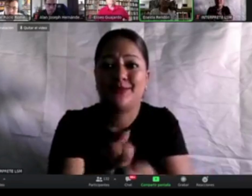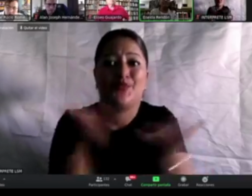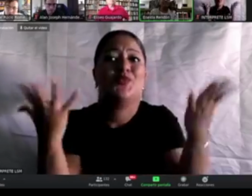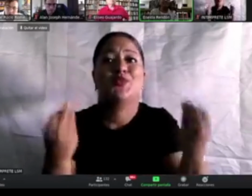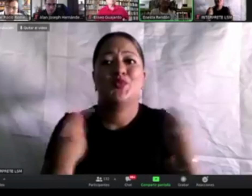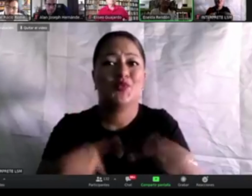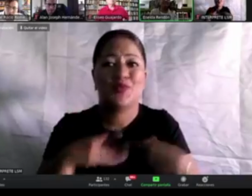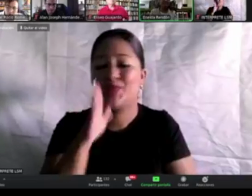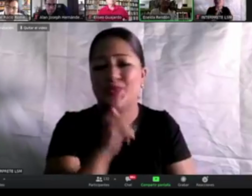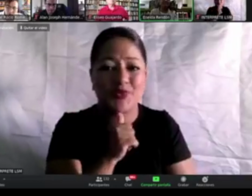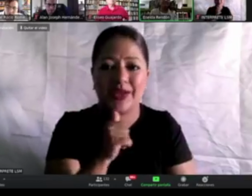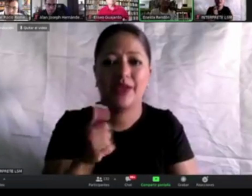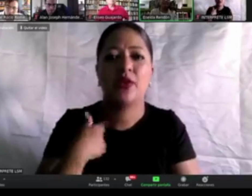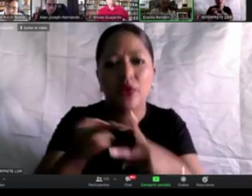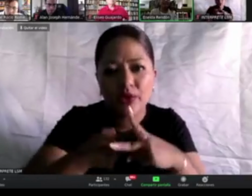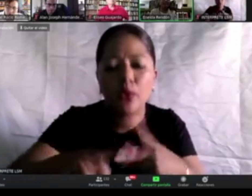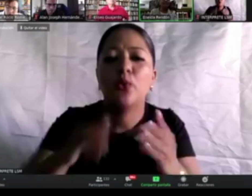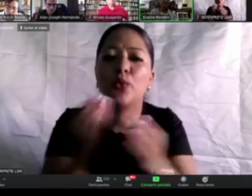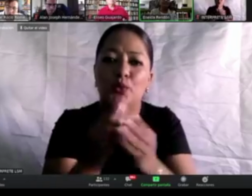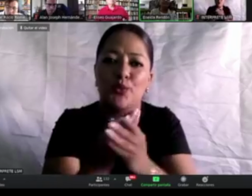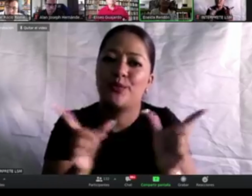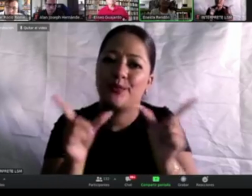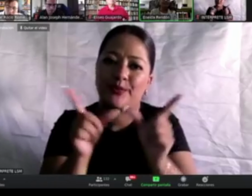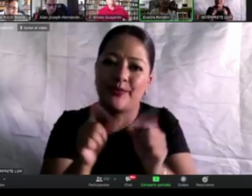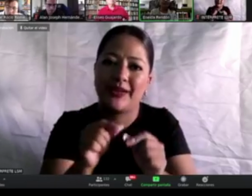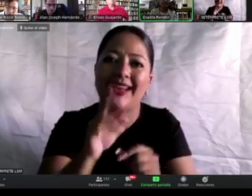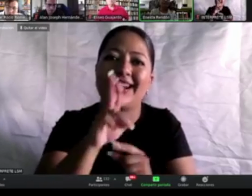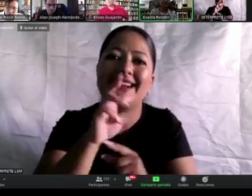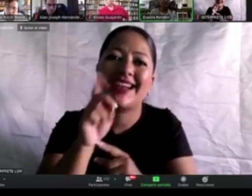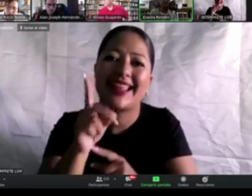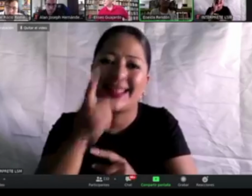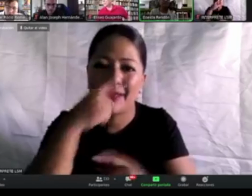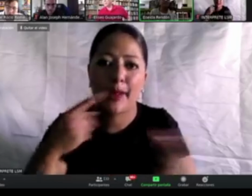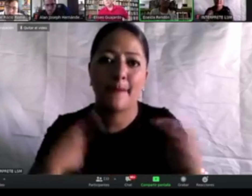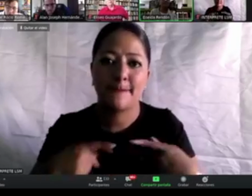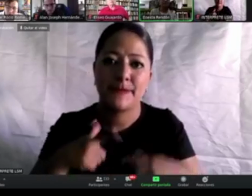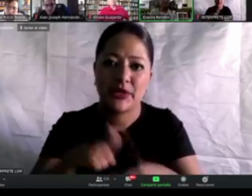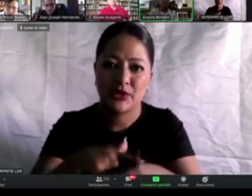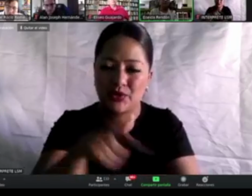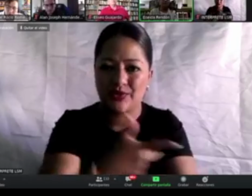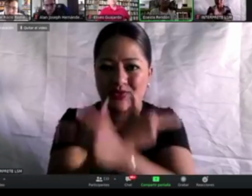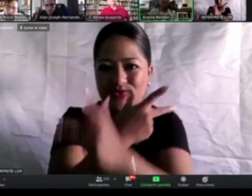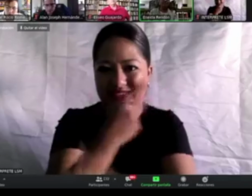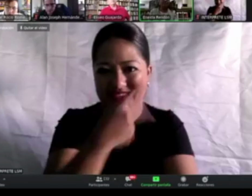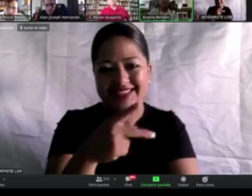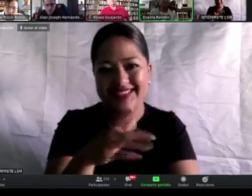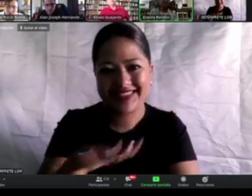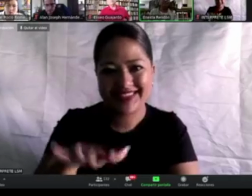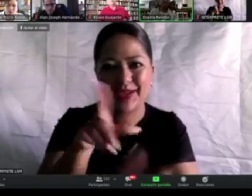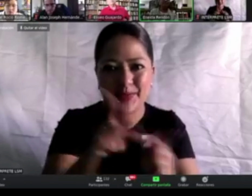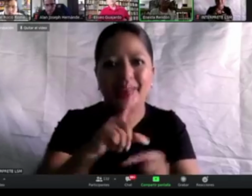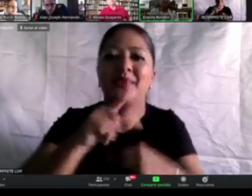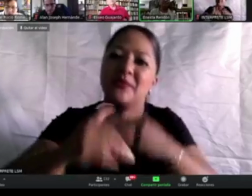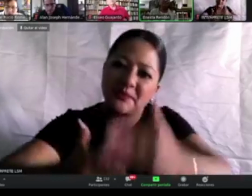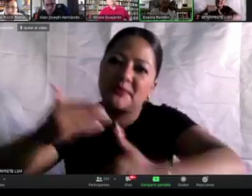iniciar con este curso para la red de Udasa para el personal de Udasa Virtual y pues más adelante